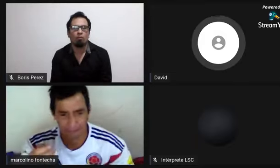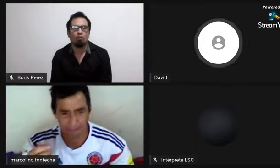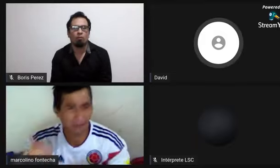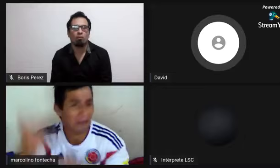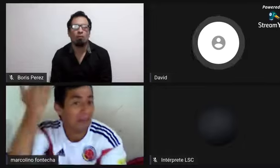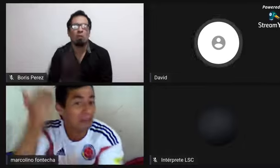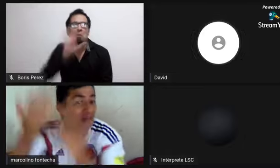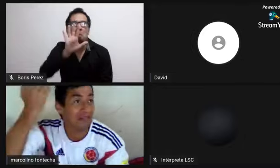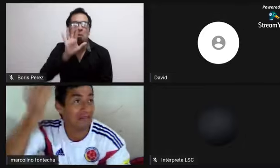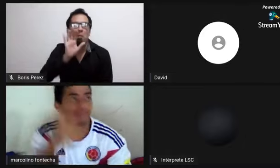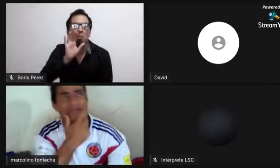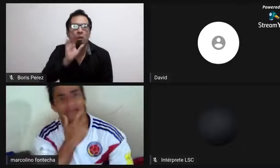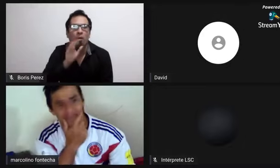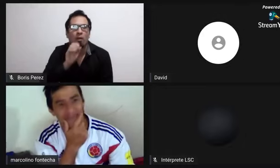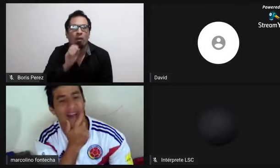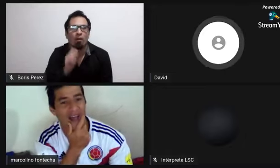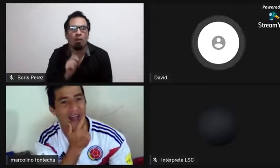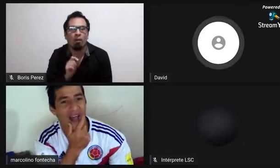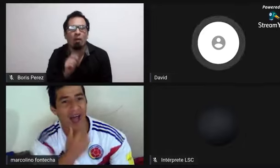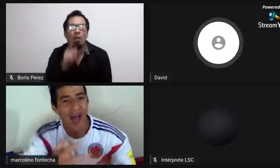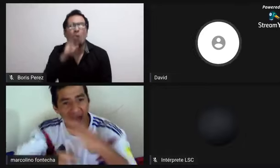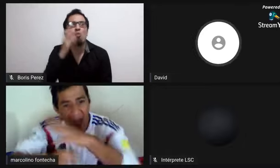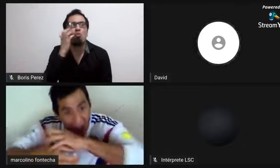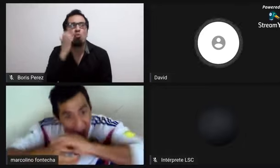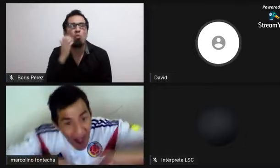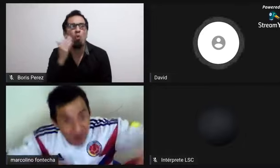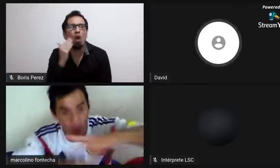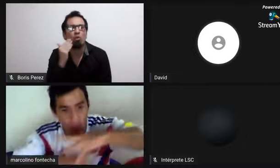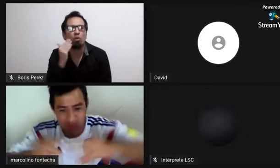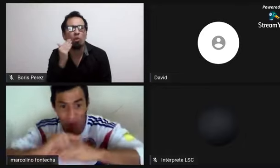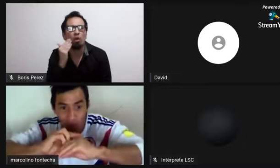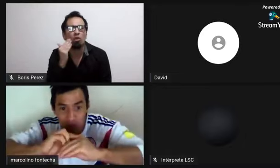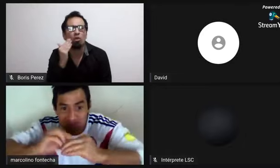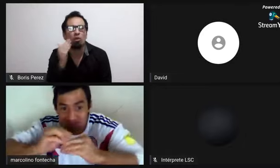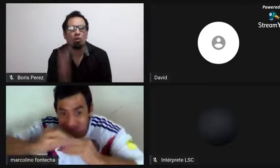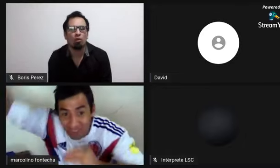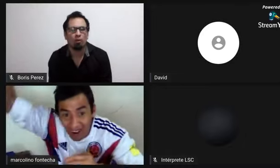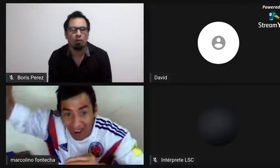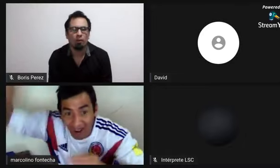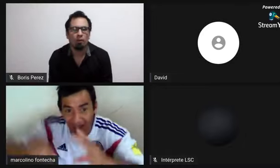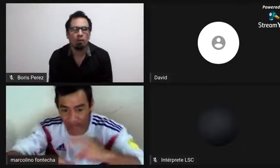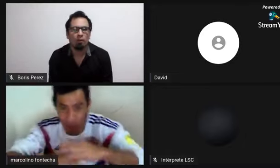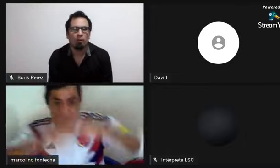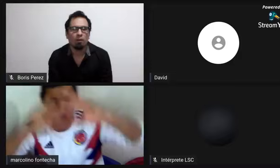pero también sé que en ese entonces